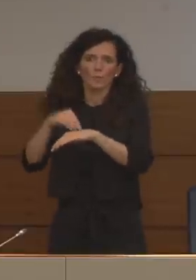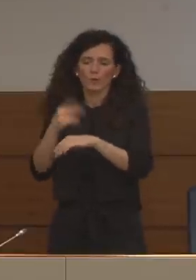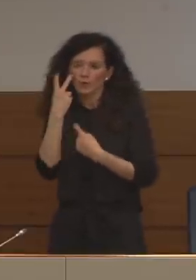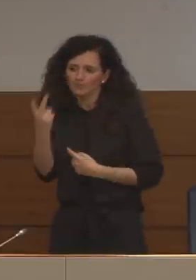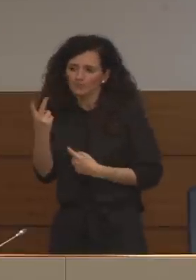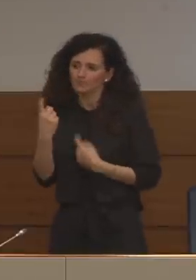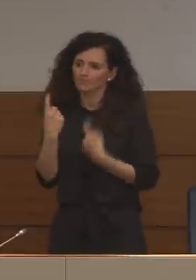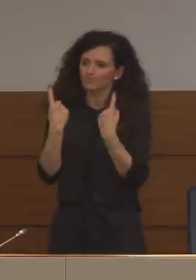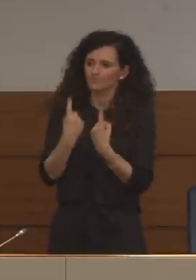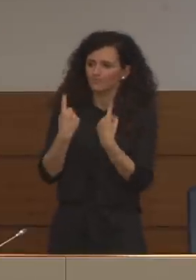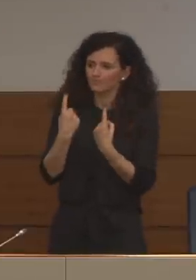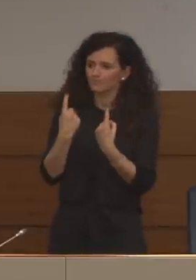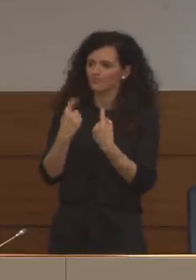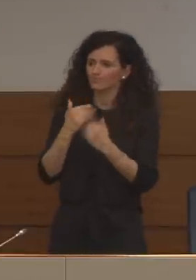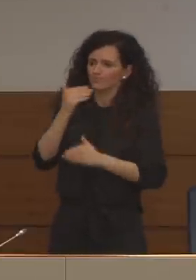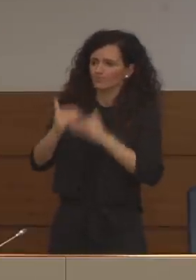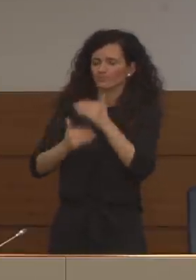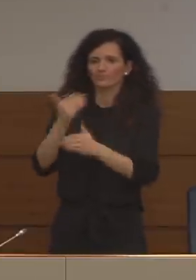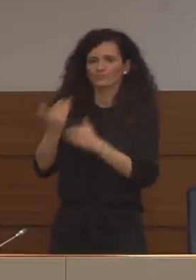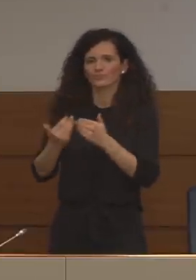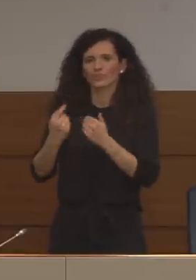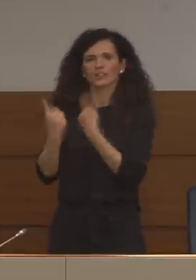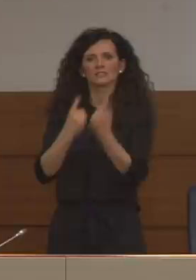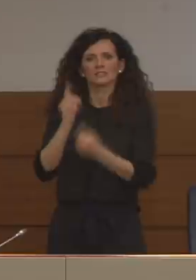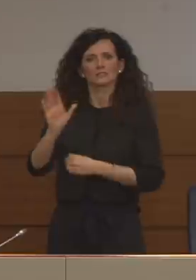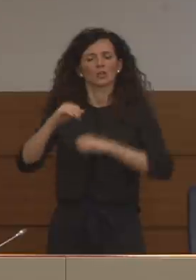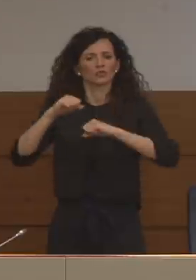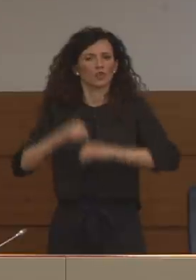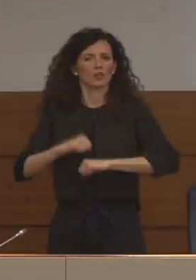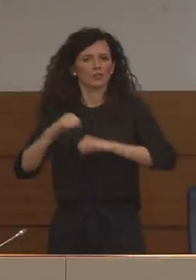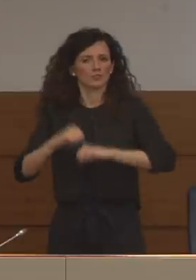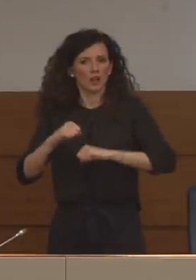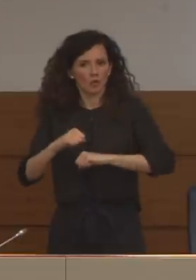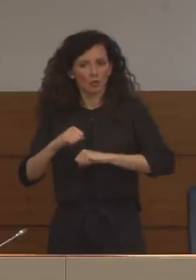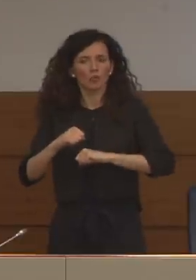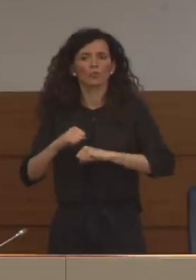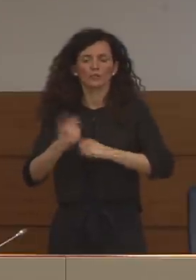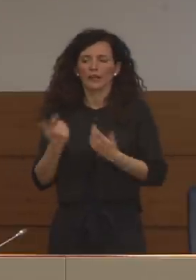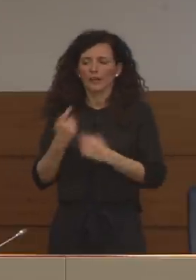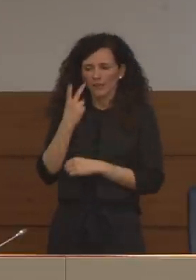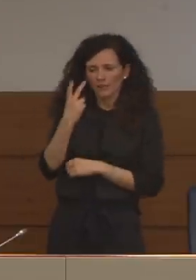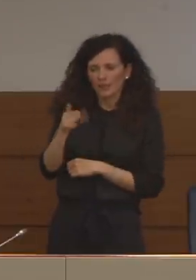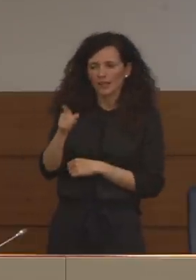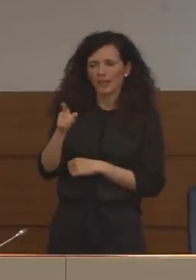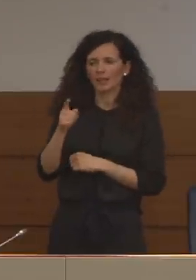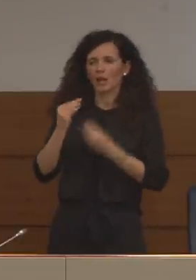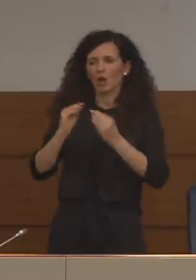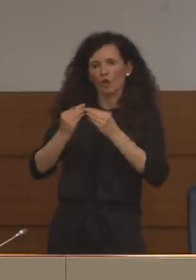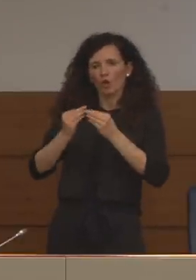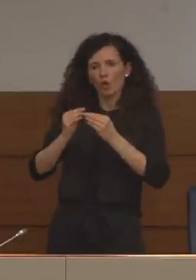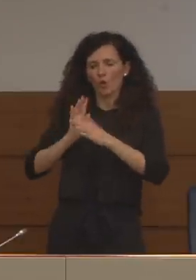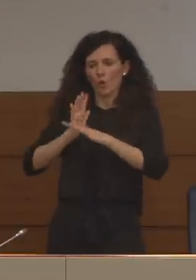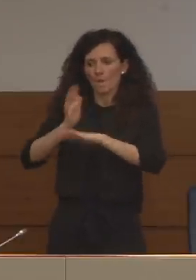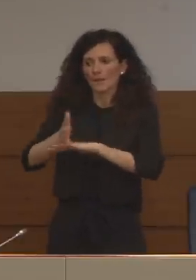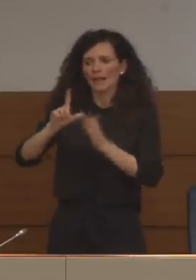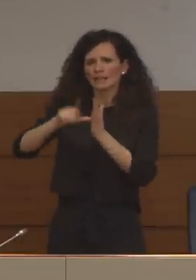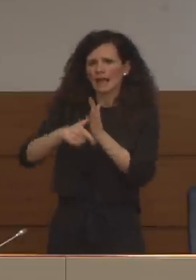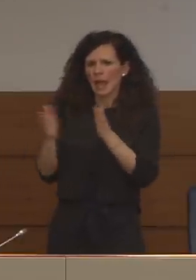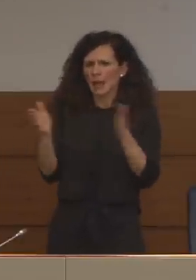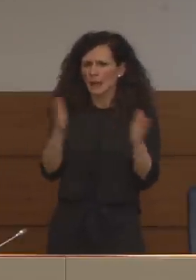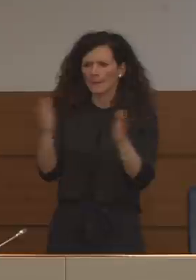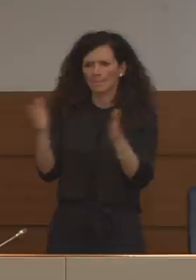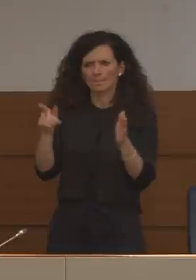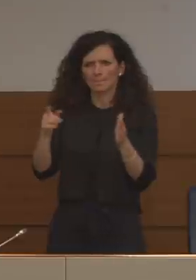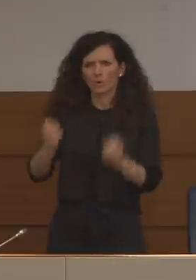vedere esattamente con il dovuto l'appropriata intervallo temporale quello